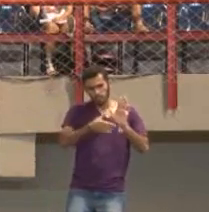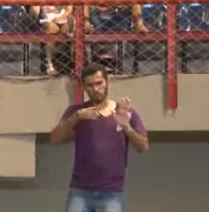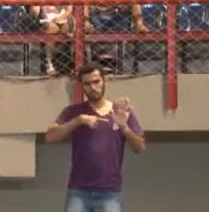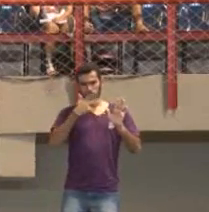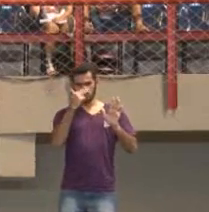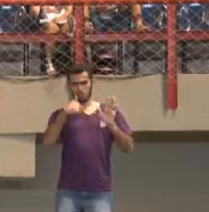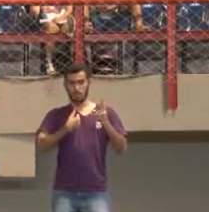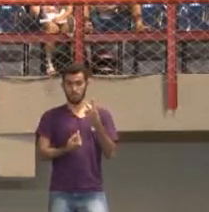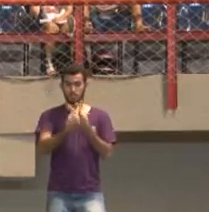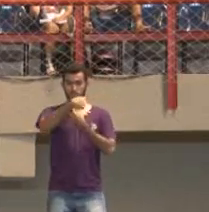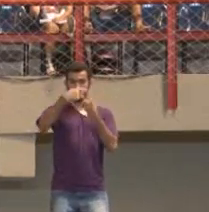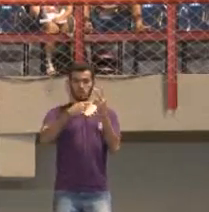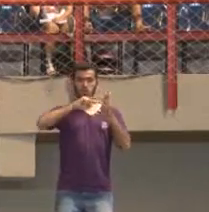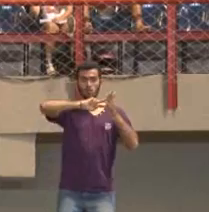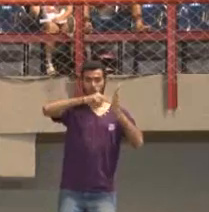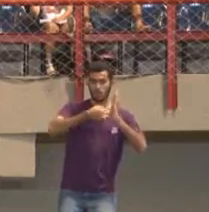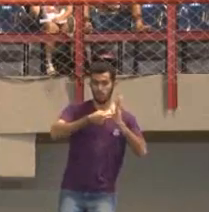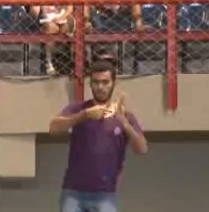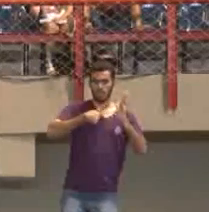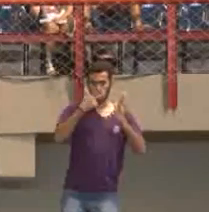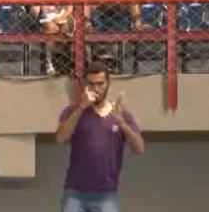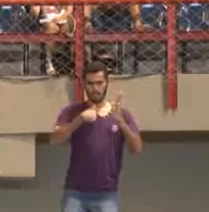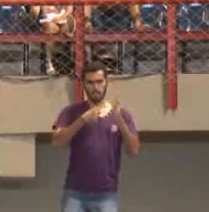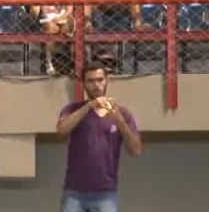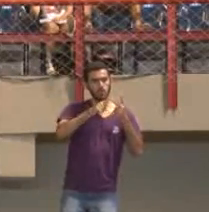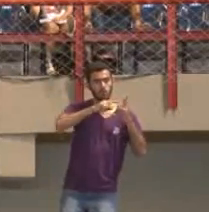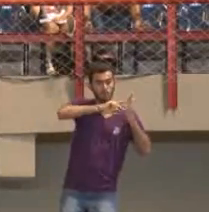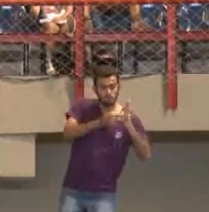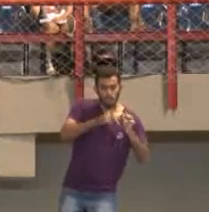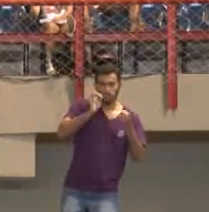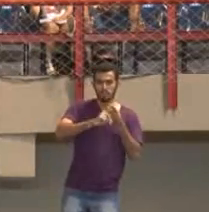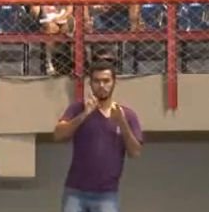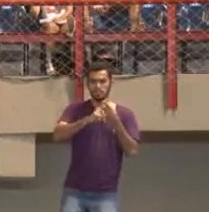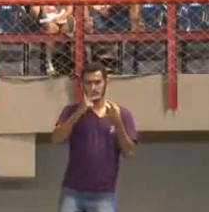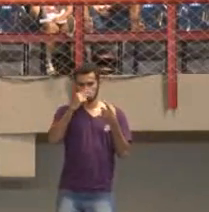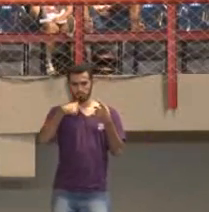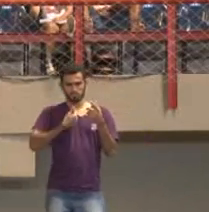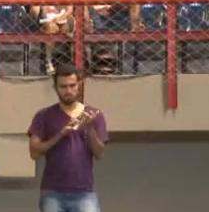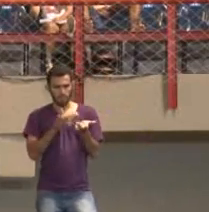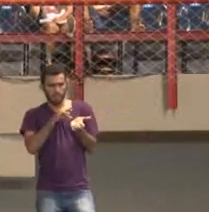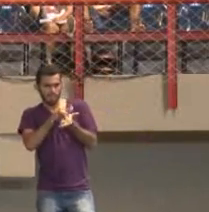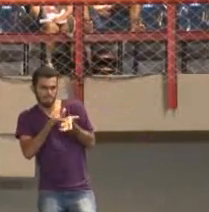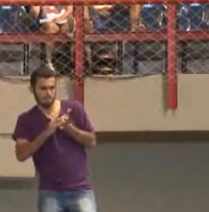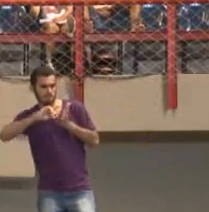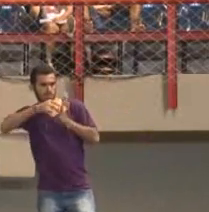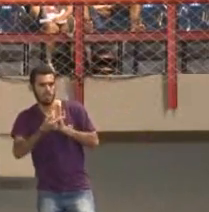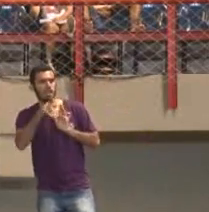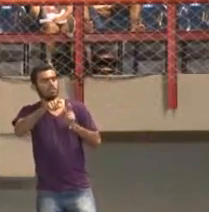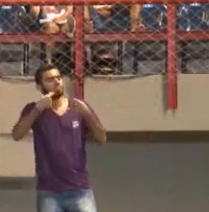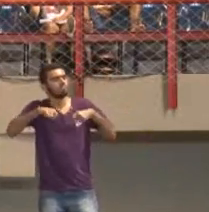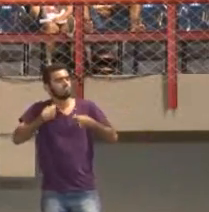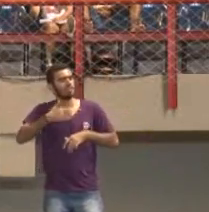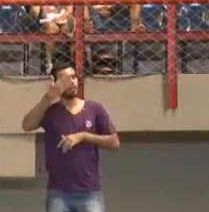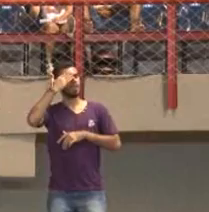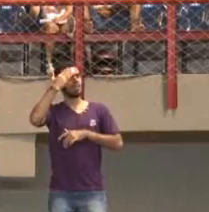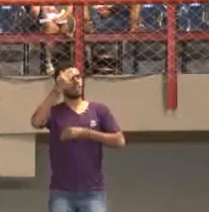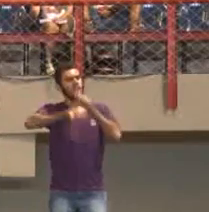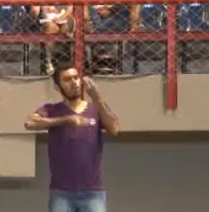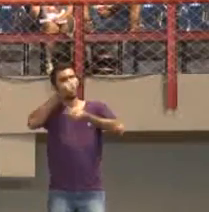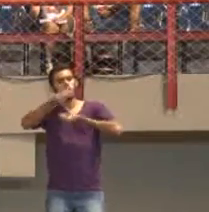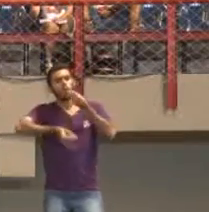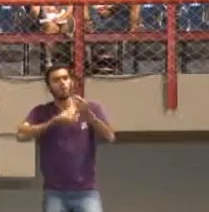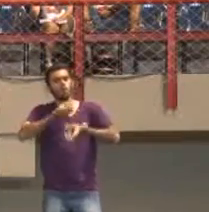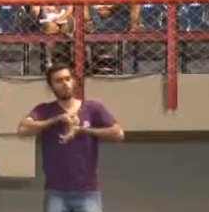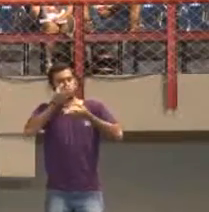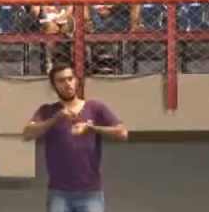ironia, sim ou não? Sim. Então você entendeu o sentido de poética, quer dizer, a forma de criar. Professor,